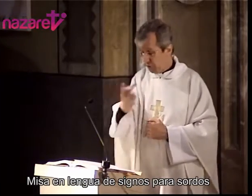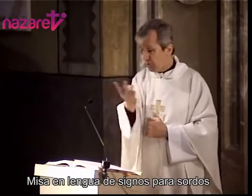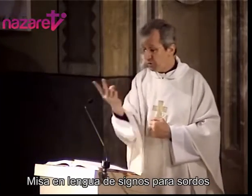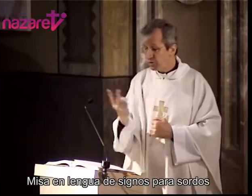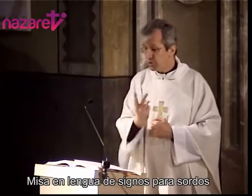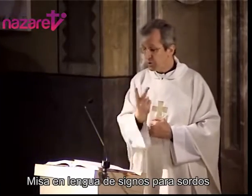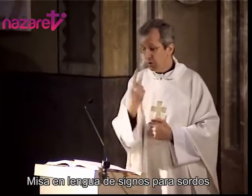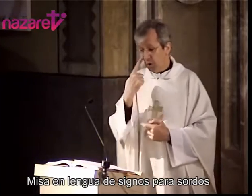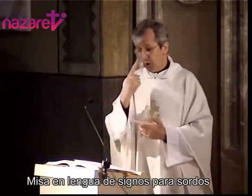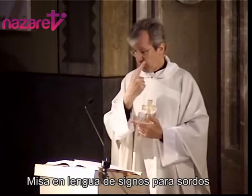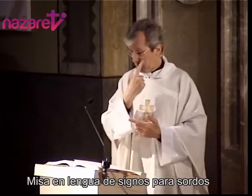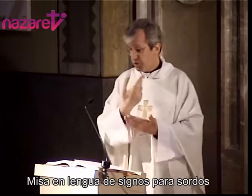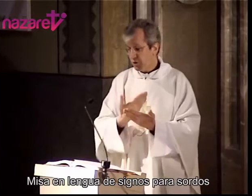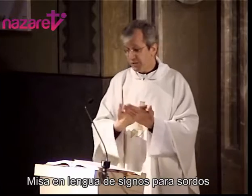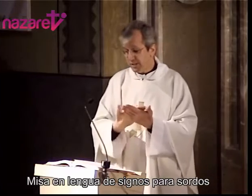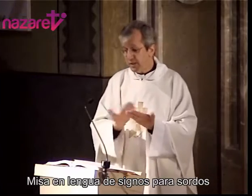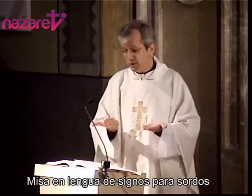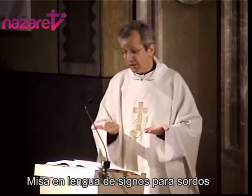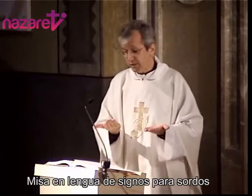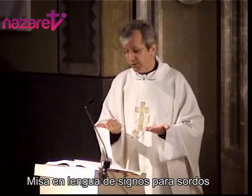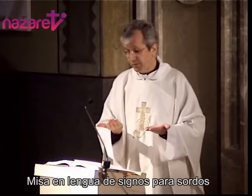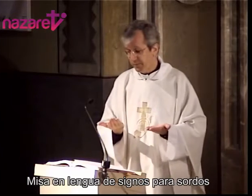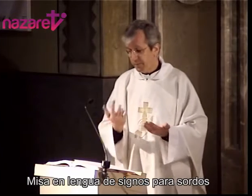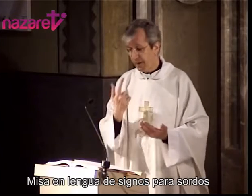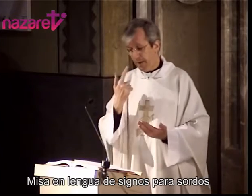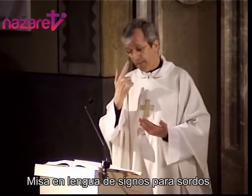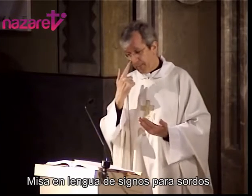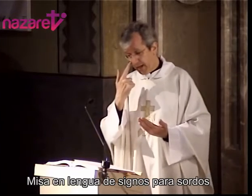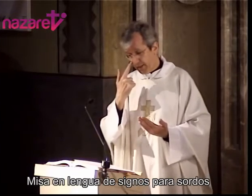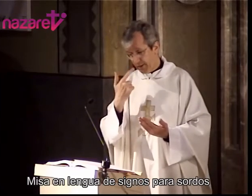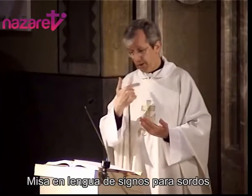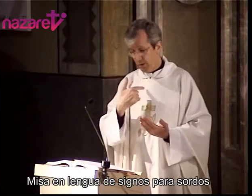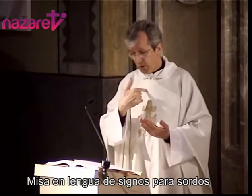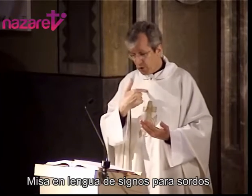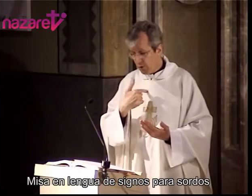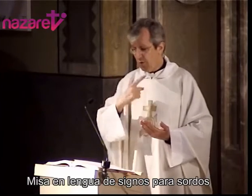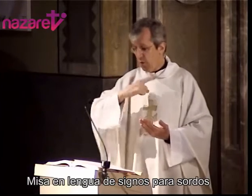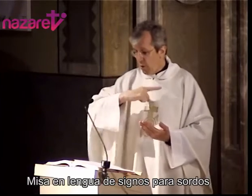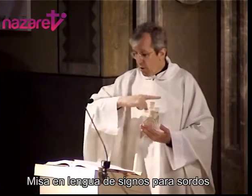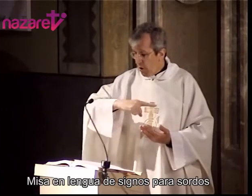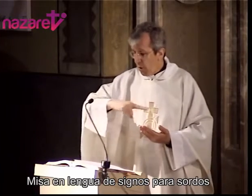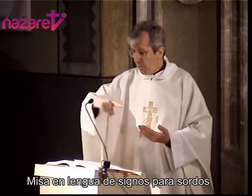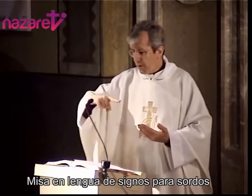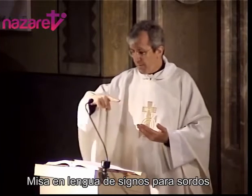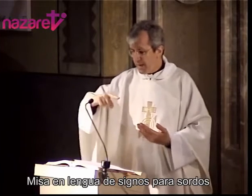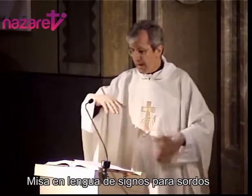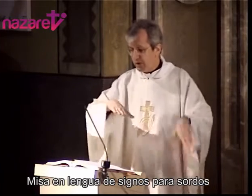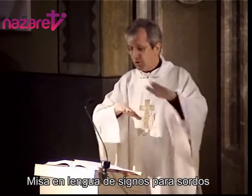Vosotros sois testigos de esto. Mirad, yo voy a enviar